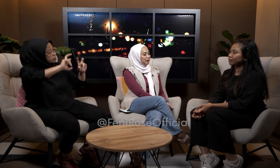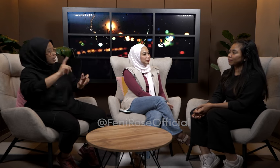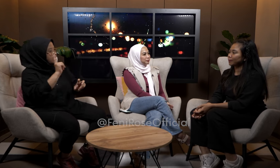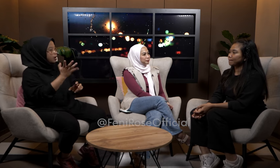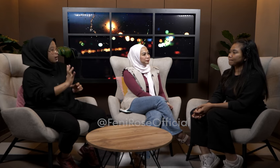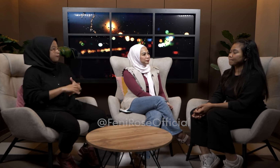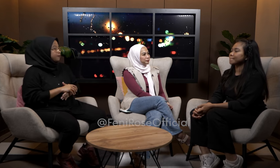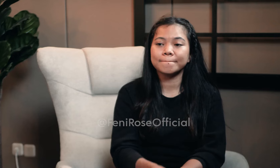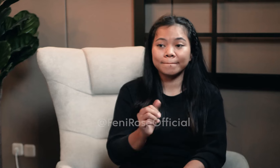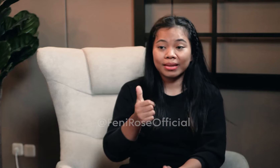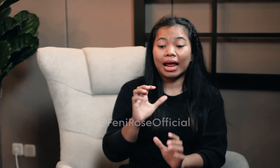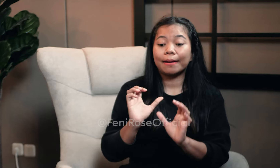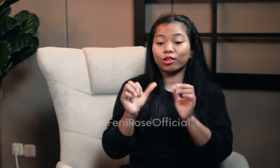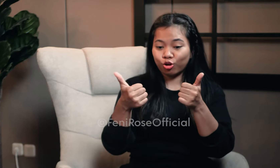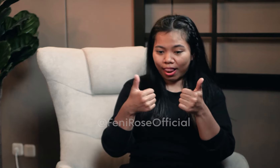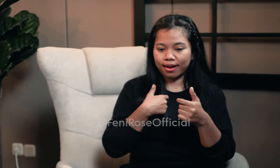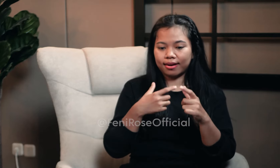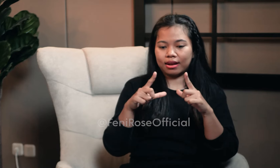gimana nah